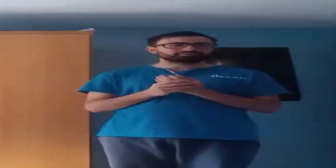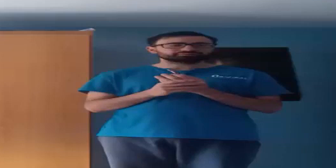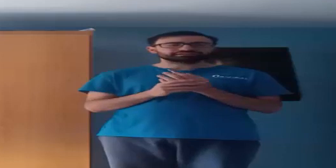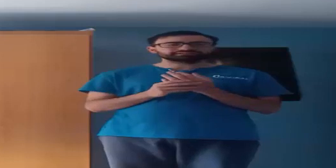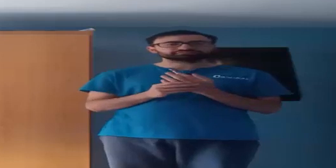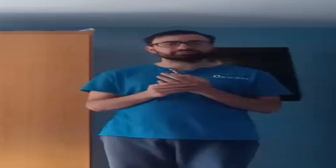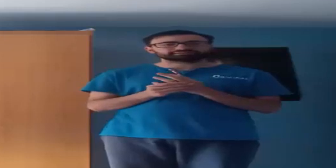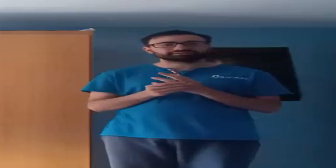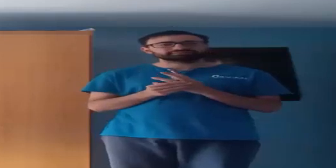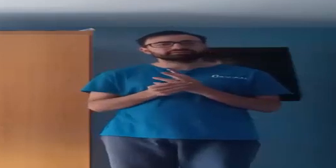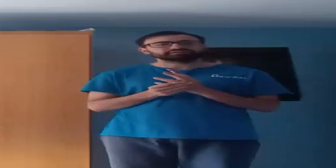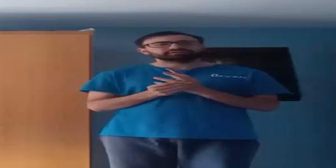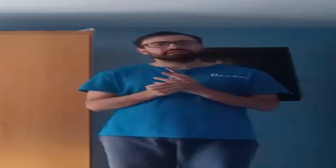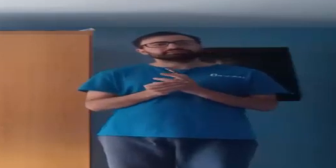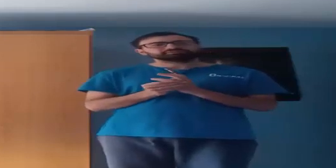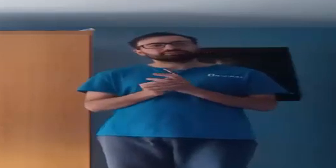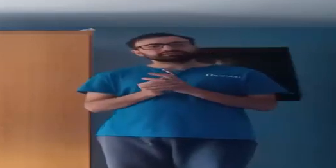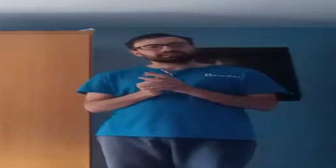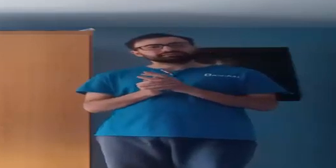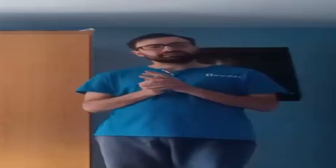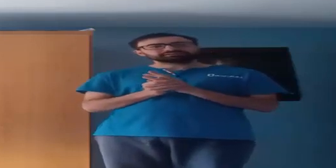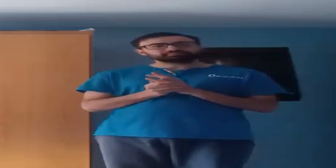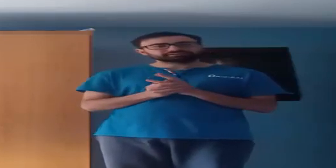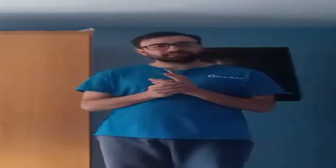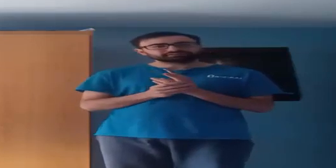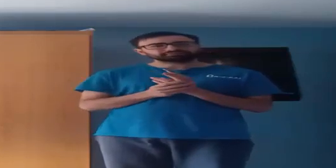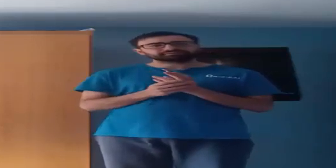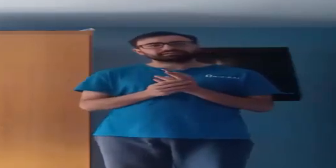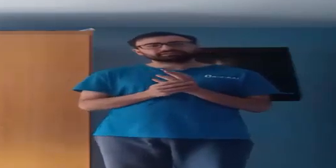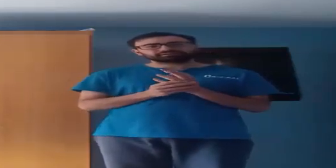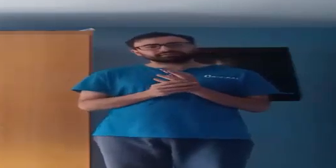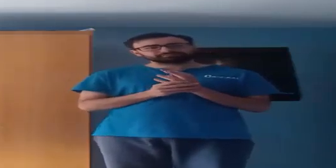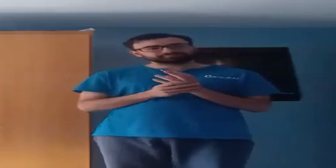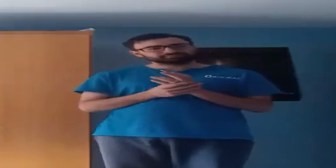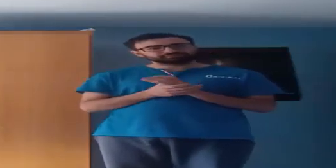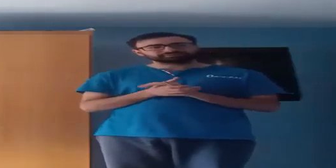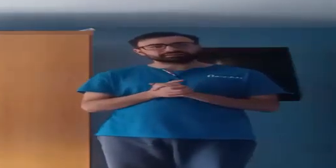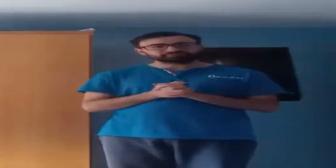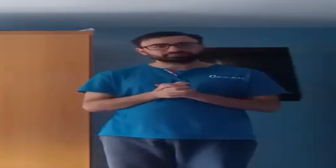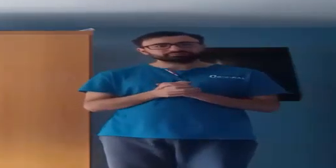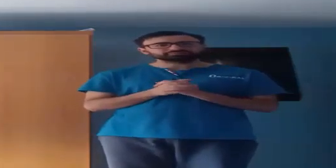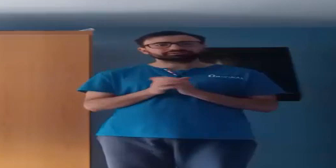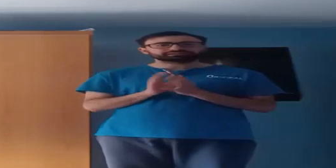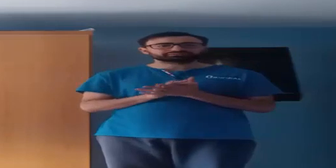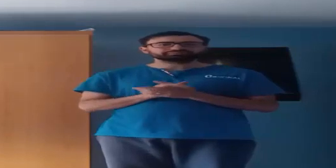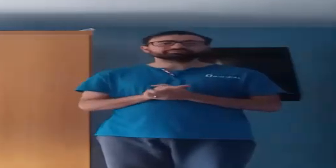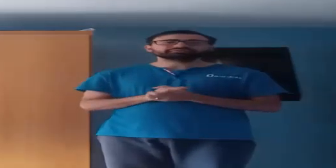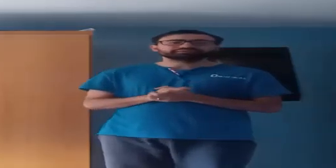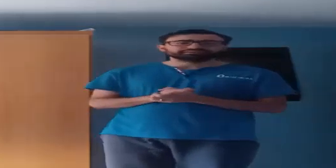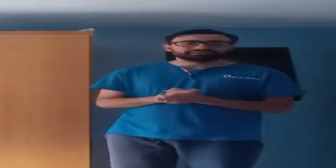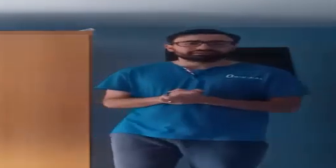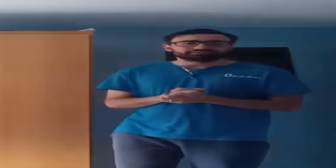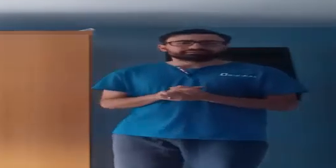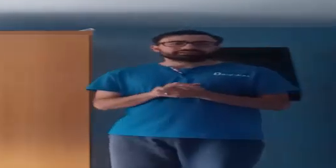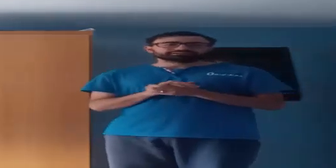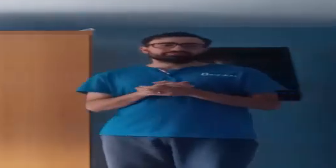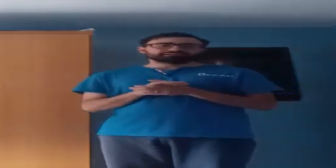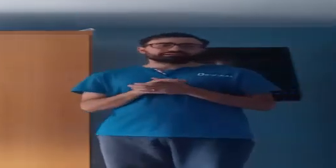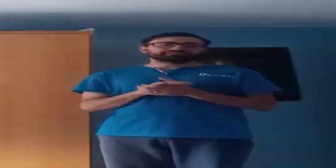con él y su madre. Entonces Hades y Demeter hicieron un trato de que su hija